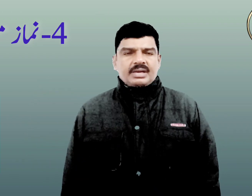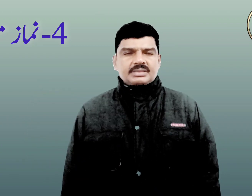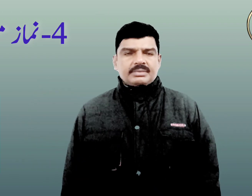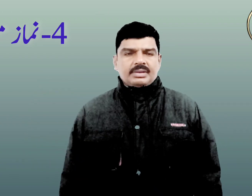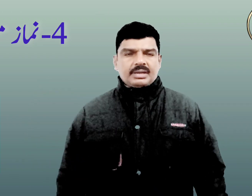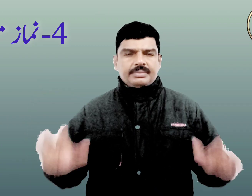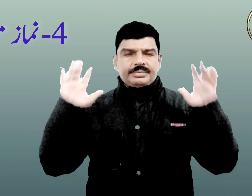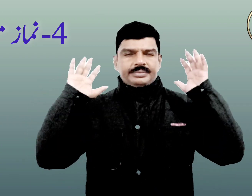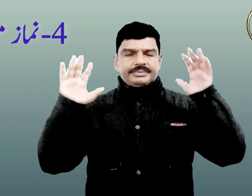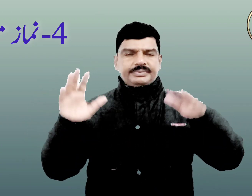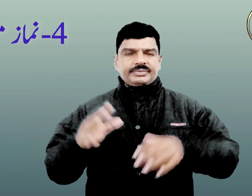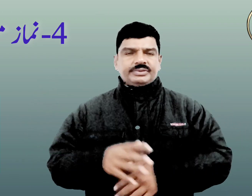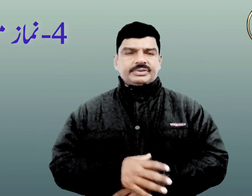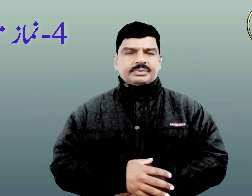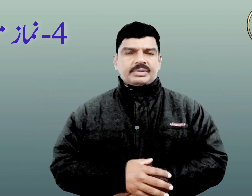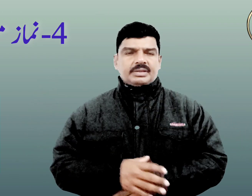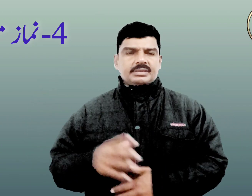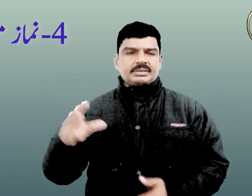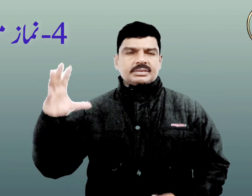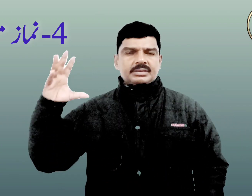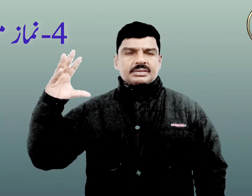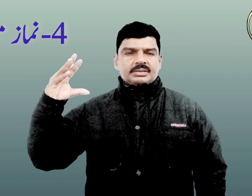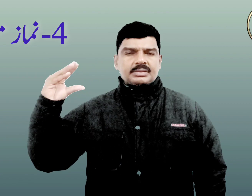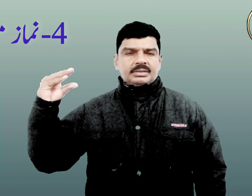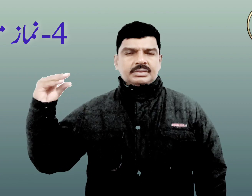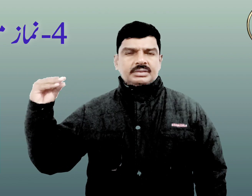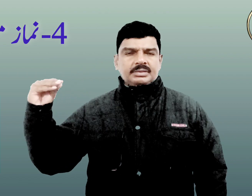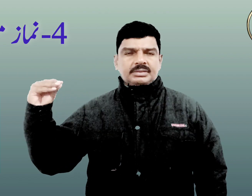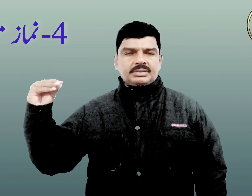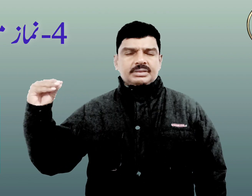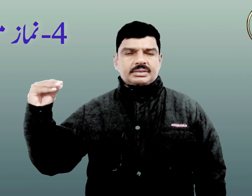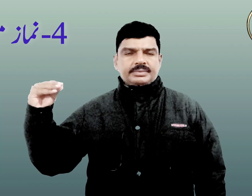नमाज मगरब, नमाज शाम।